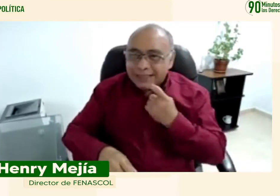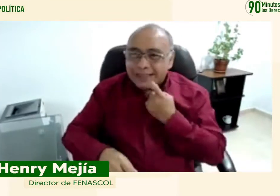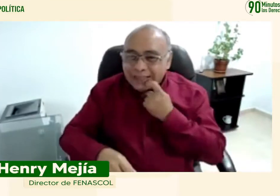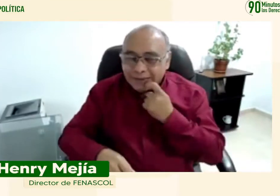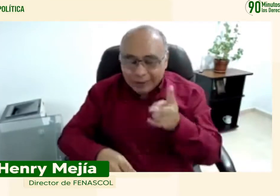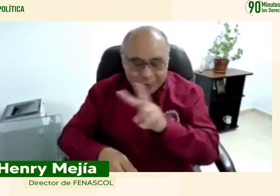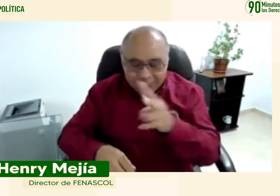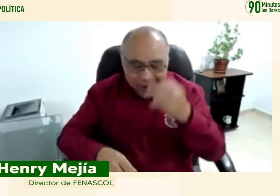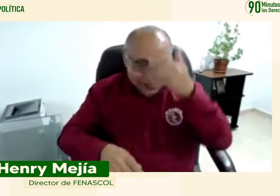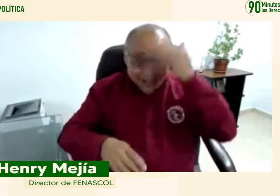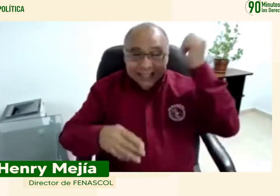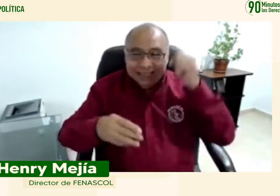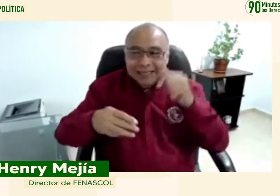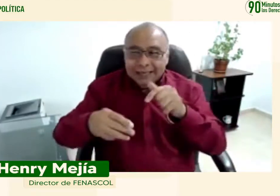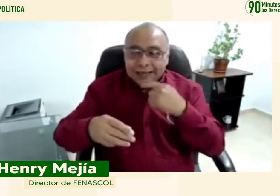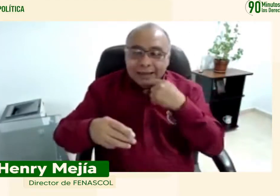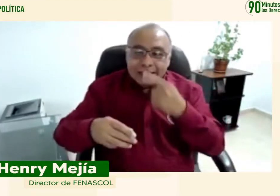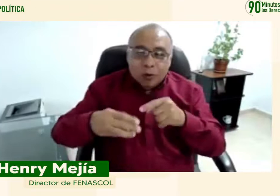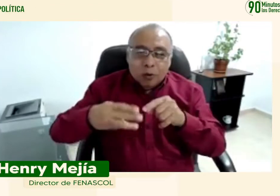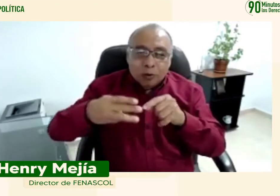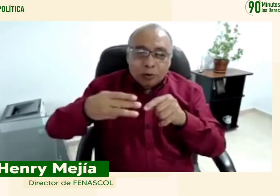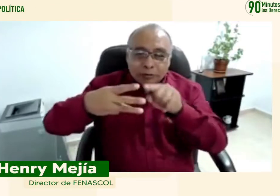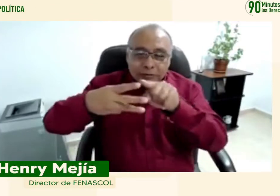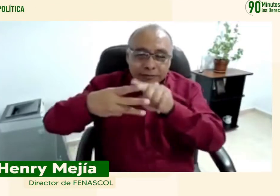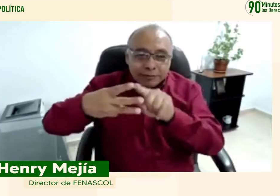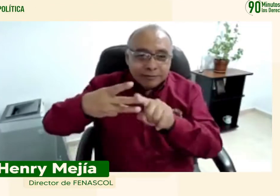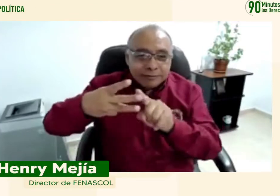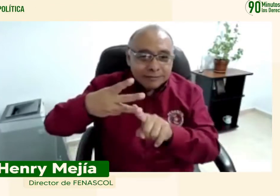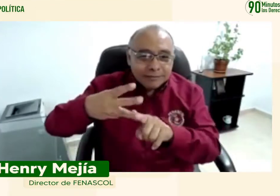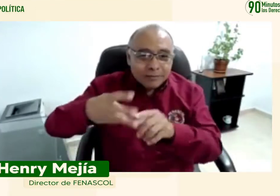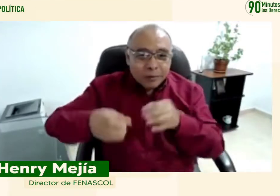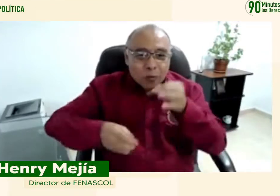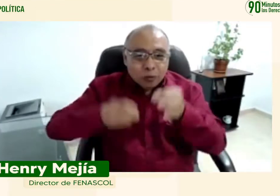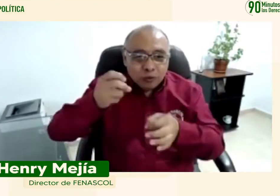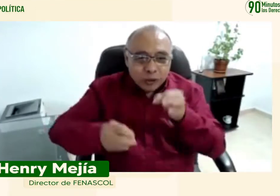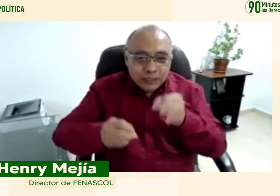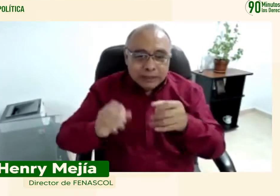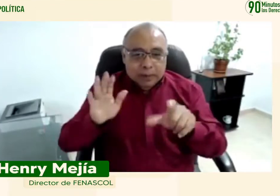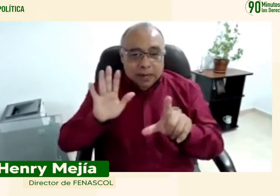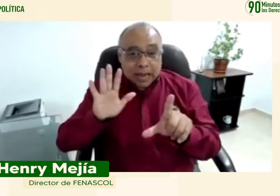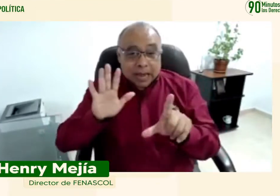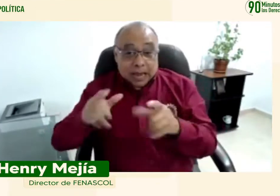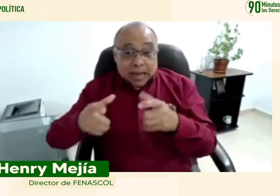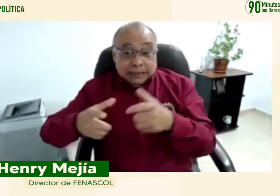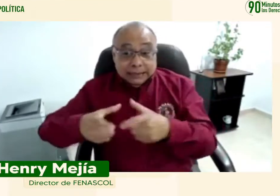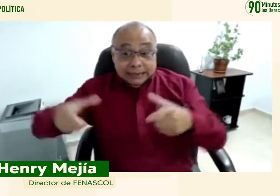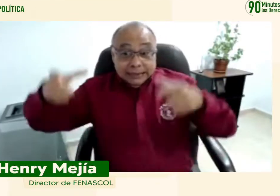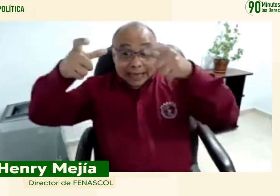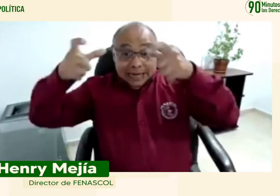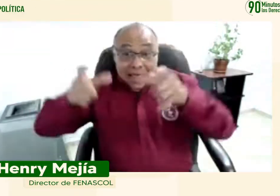obra era de pronto juan daniel se me olvidó que hablaban de estas tres ramas de poder la judicial